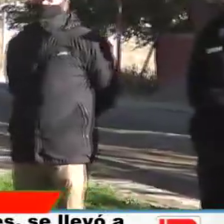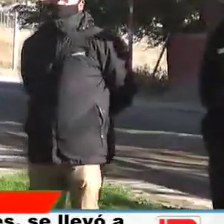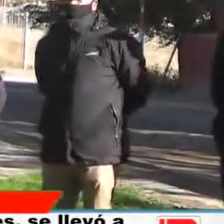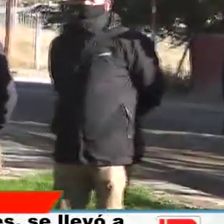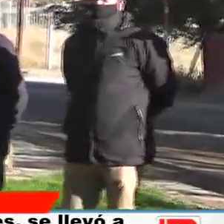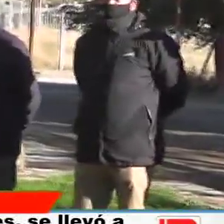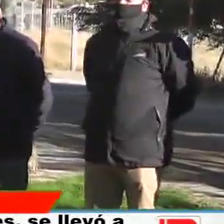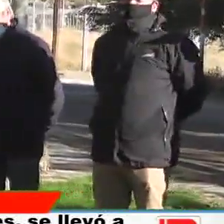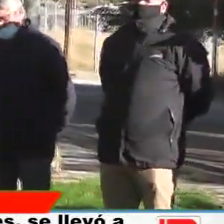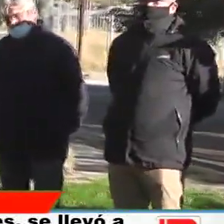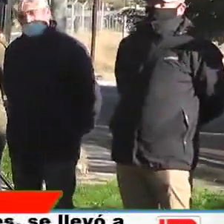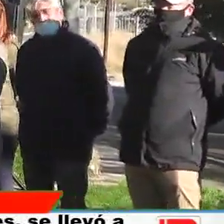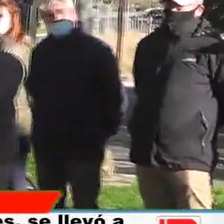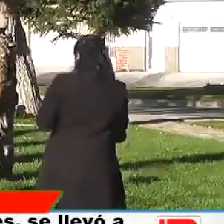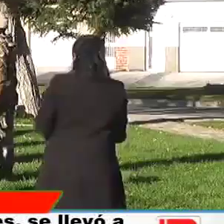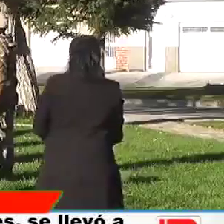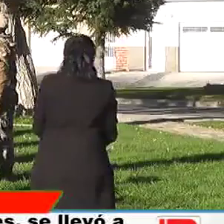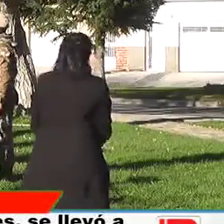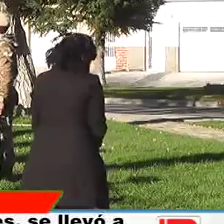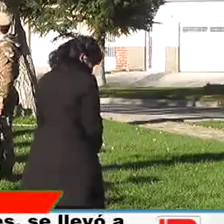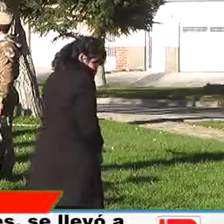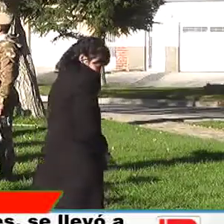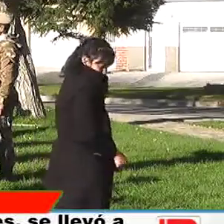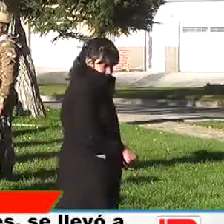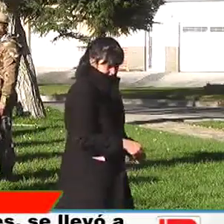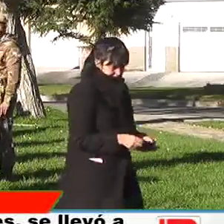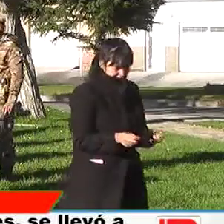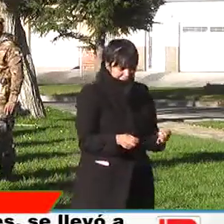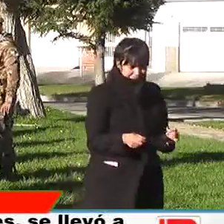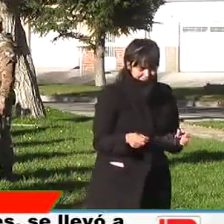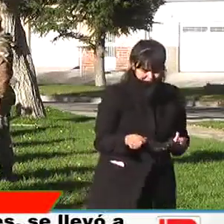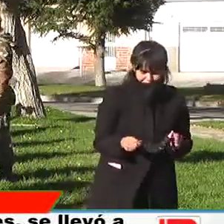Entonamos con mucha fuerza el himno nacional argentino.